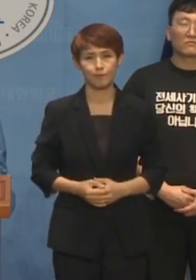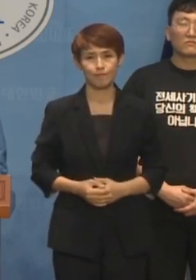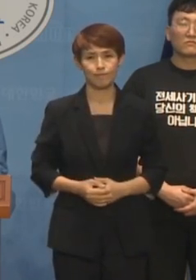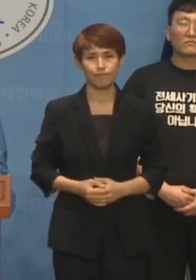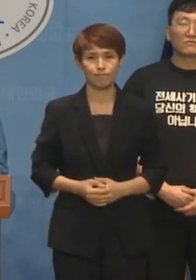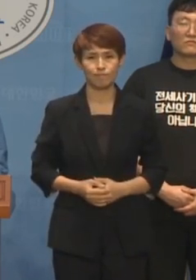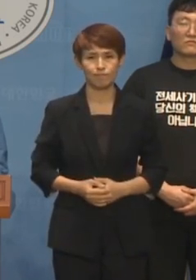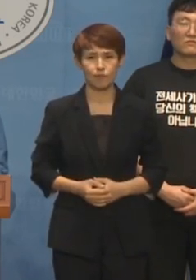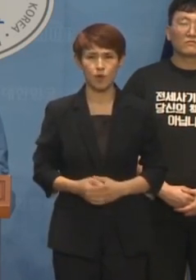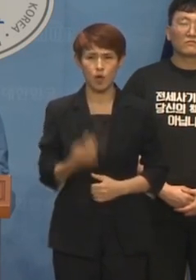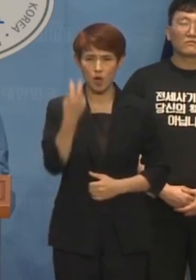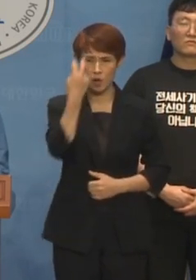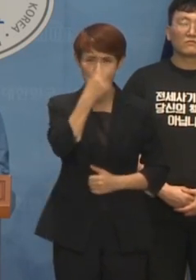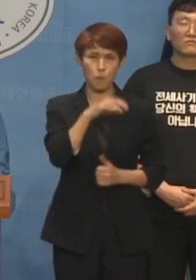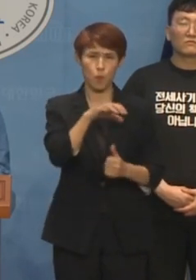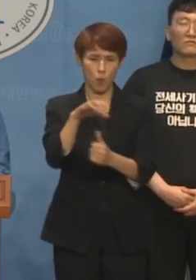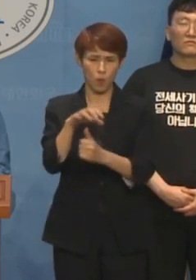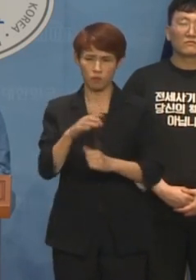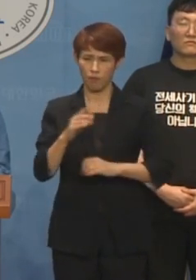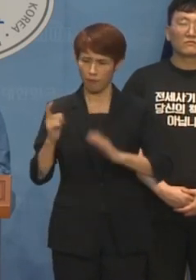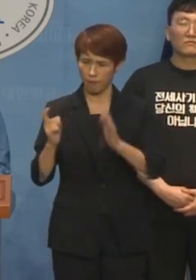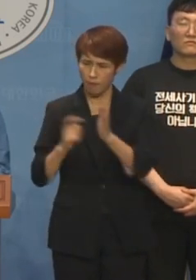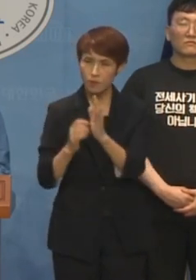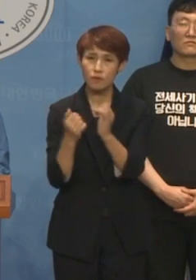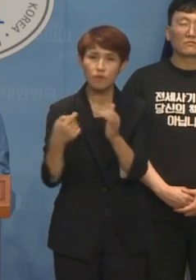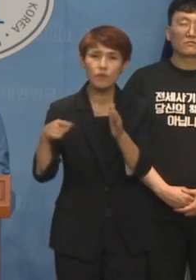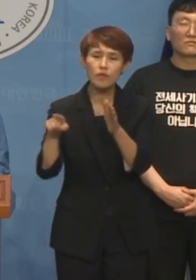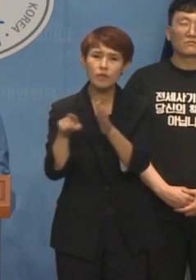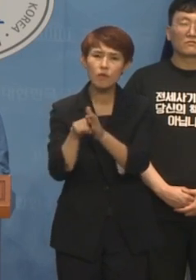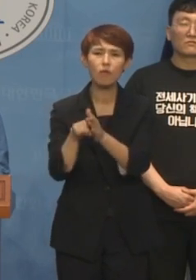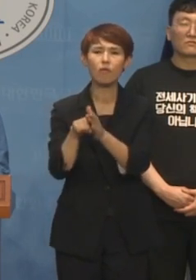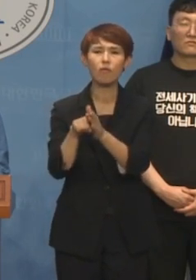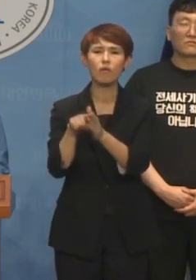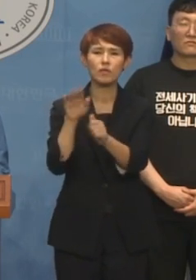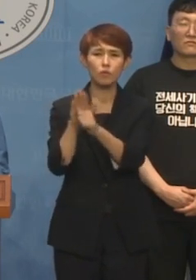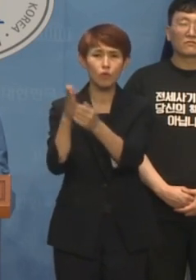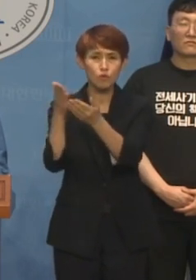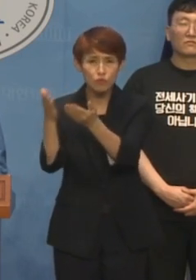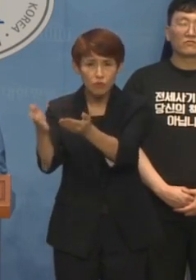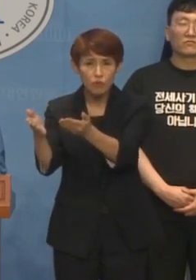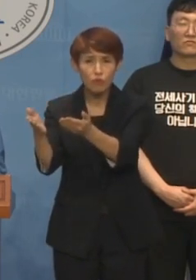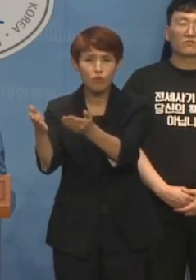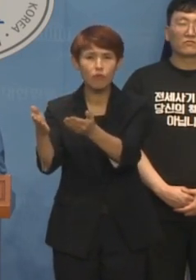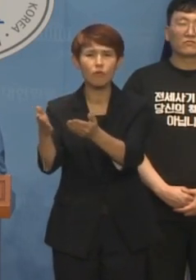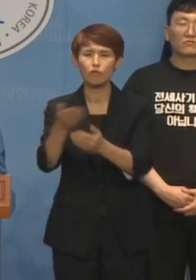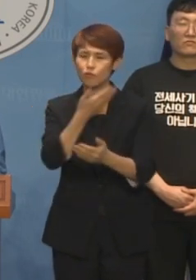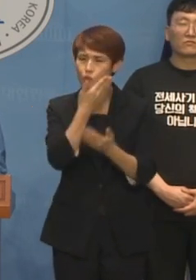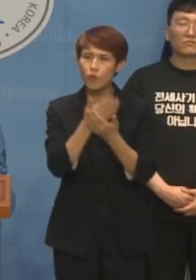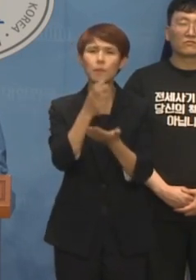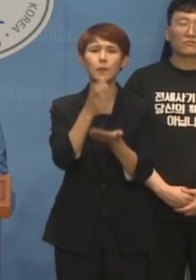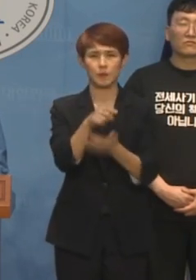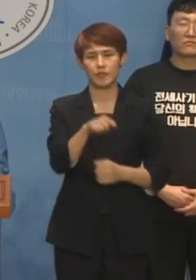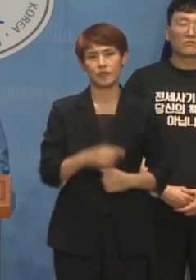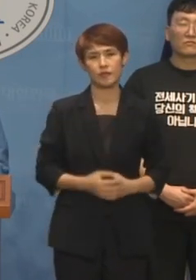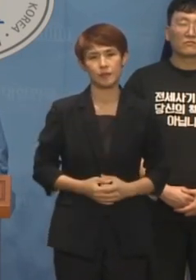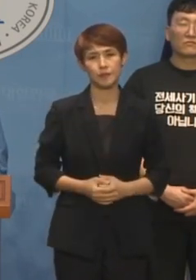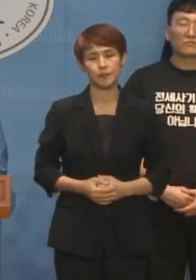보호책 절박한 분들을 위한 선택지 정도가 담긴 법안이다. 이 말씀을 드립니다.